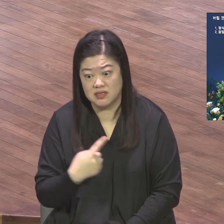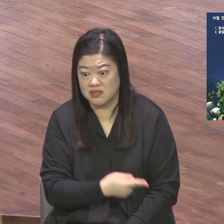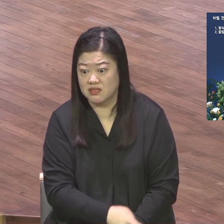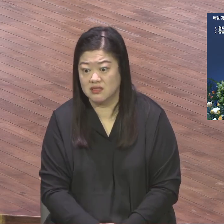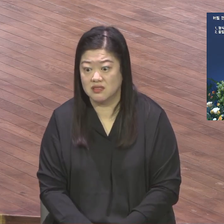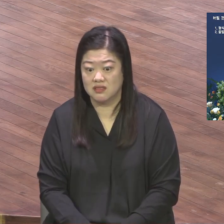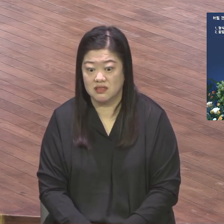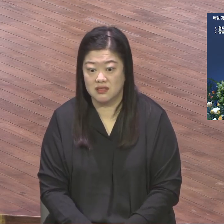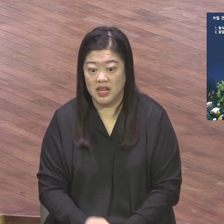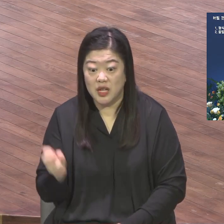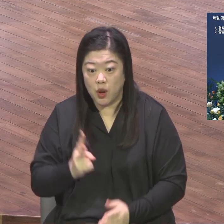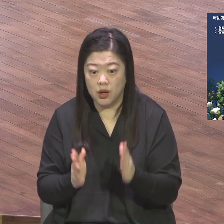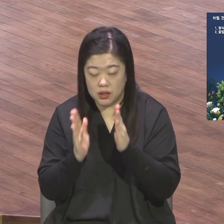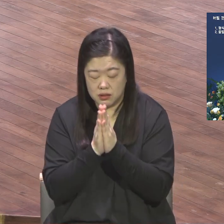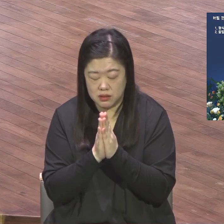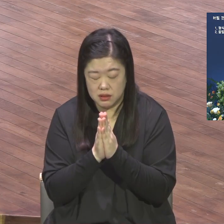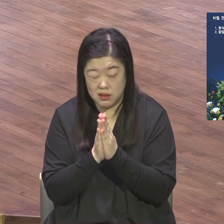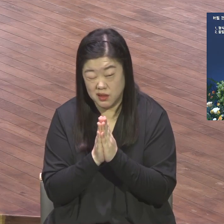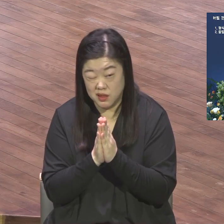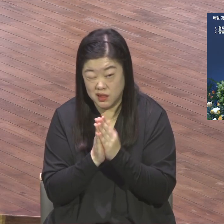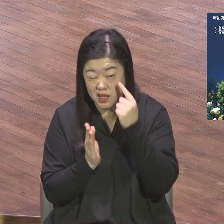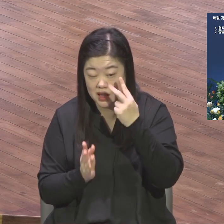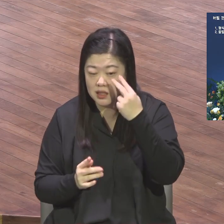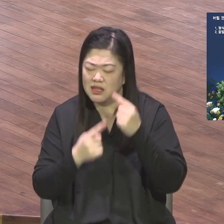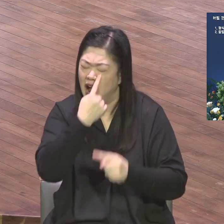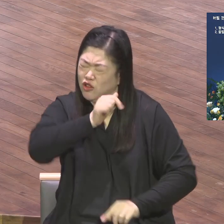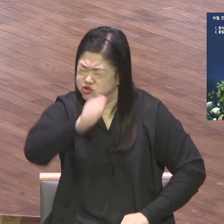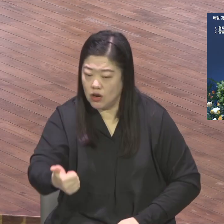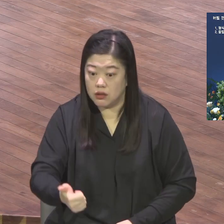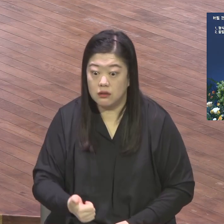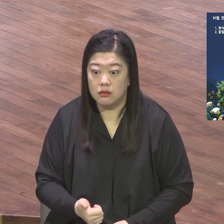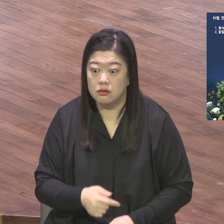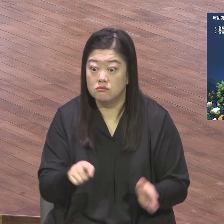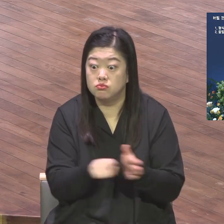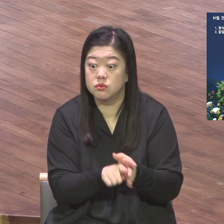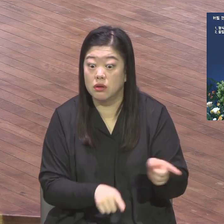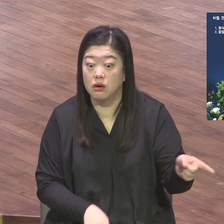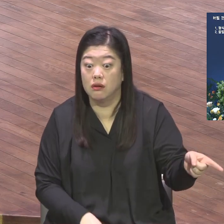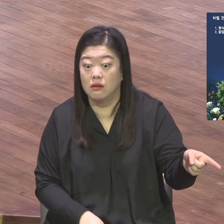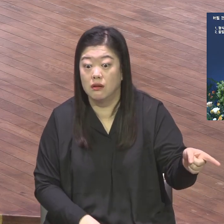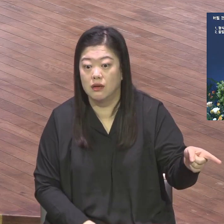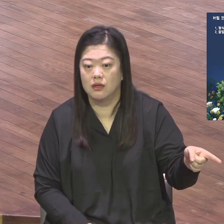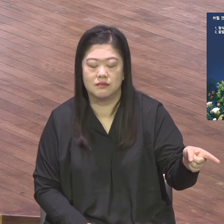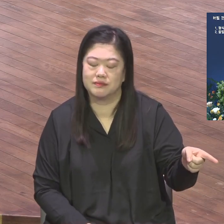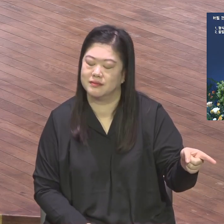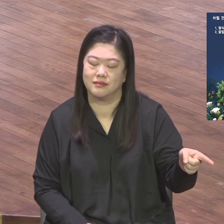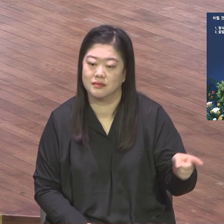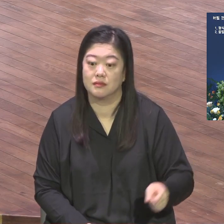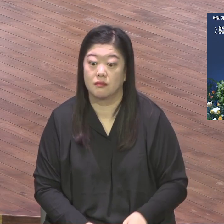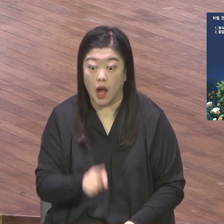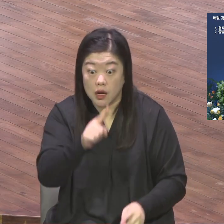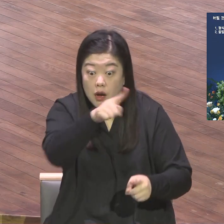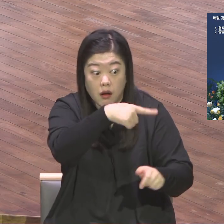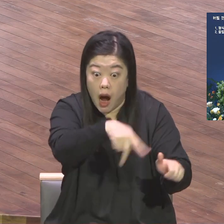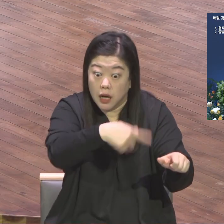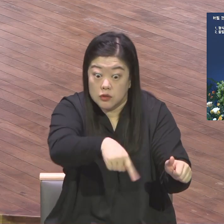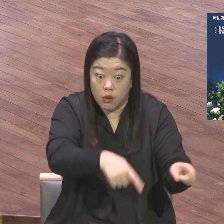심지어 기도하다 눈 떴다 봉사되는 거예요. 그런 그런 식으로 가르치는